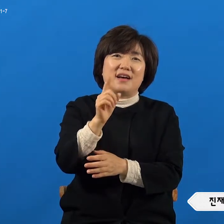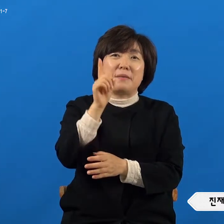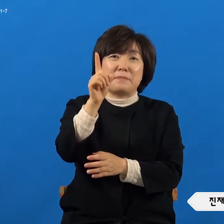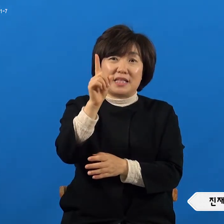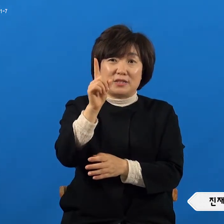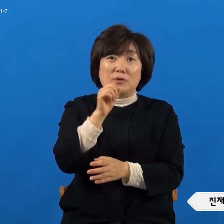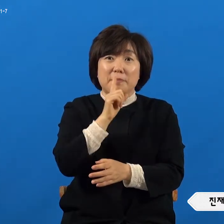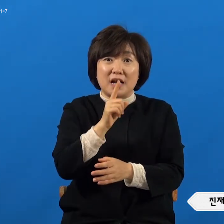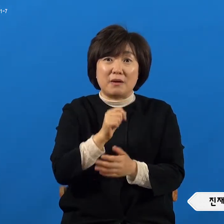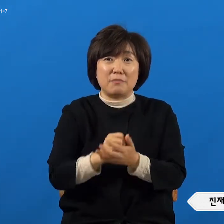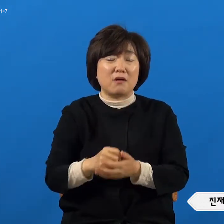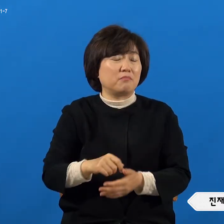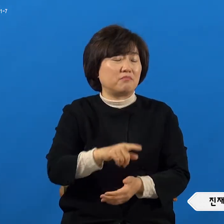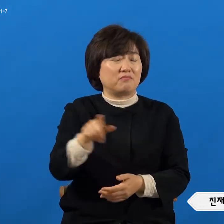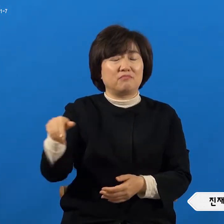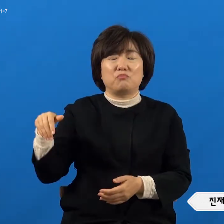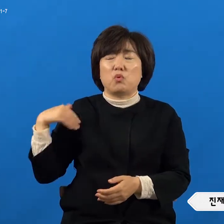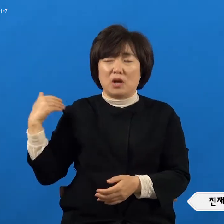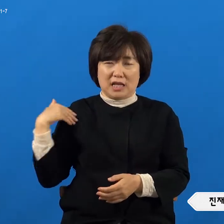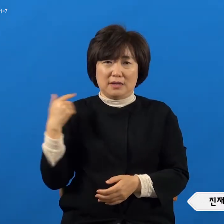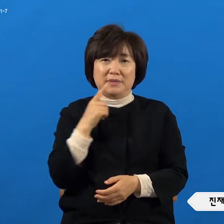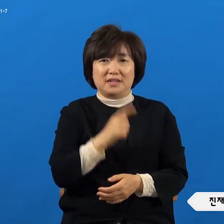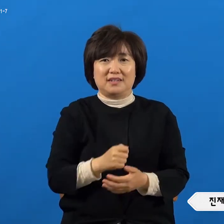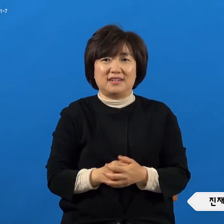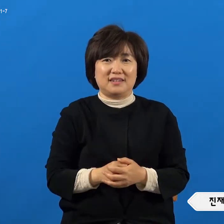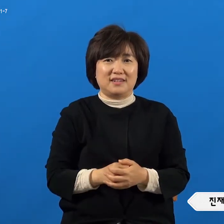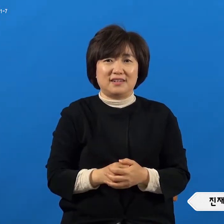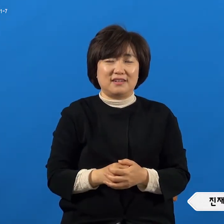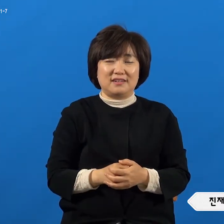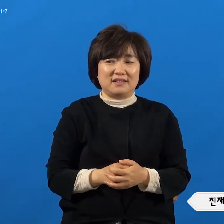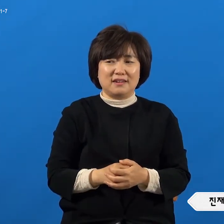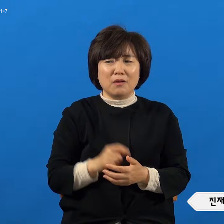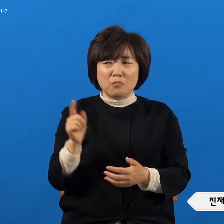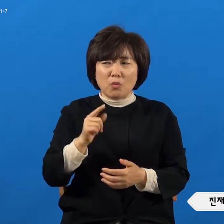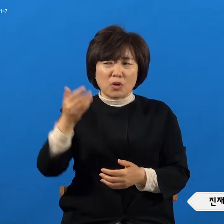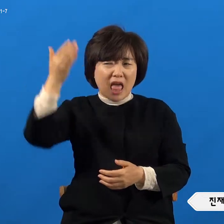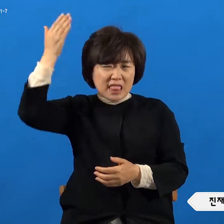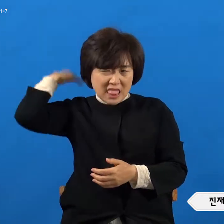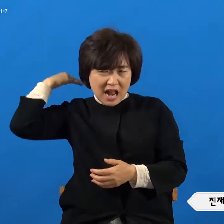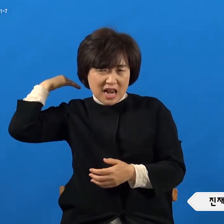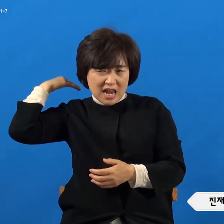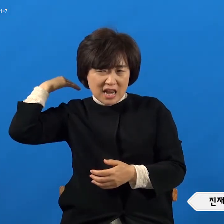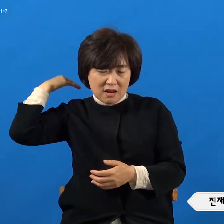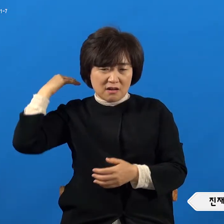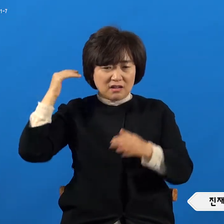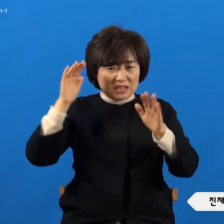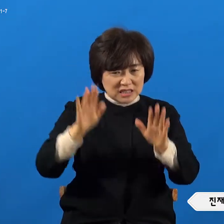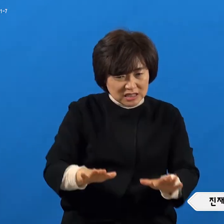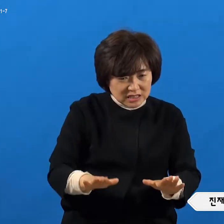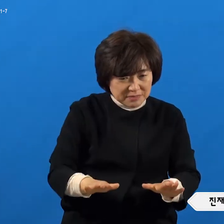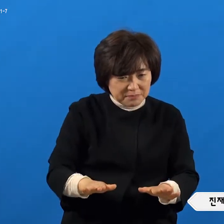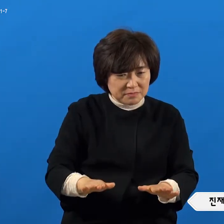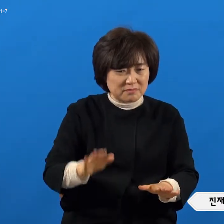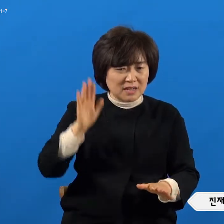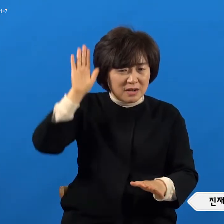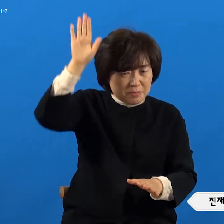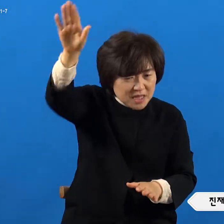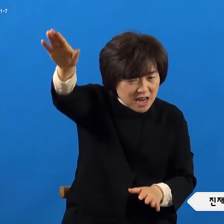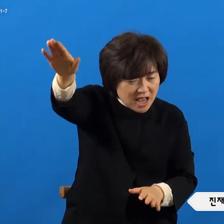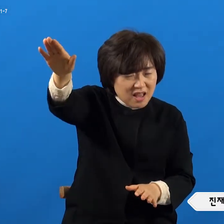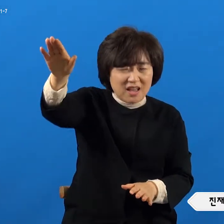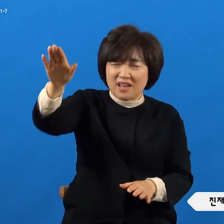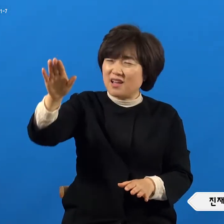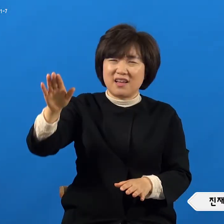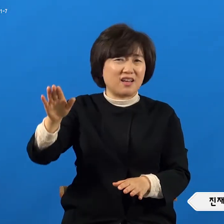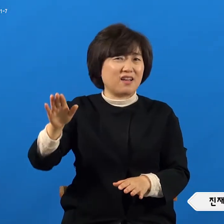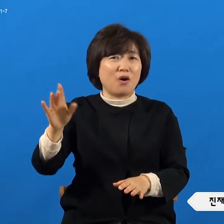이야기하면 모르겠다는 겁니다. 직관, 성견지명, 그것까지는 동의할 수 있는데